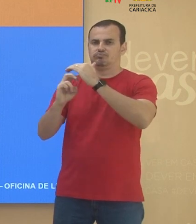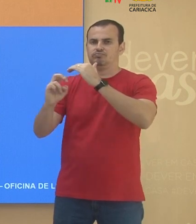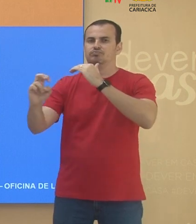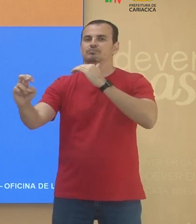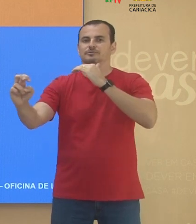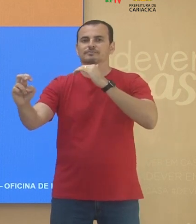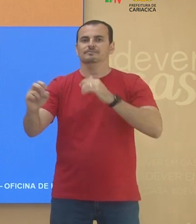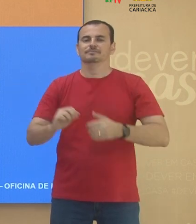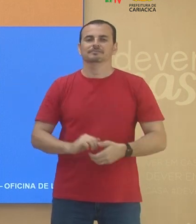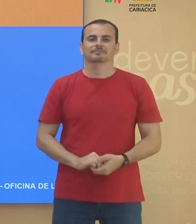Metrô.